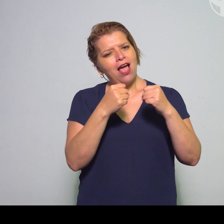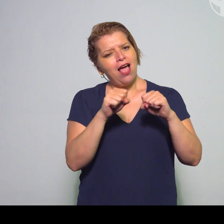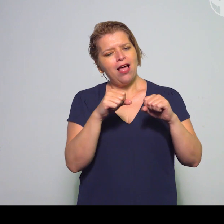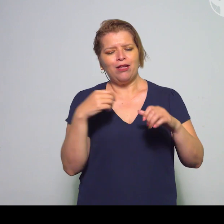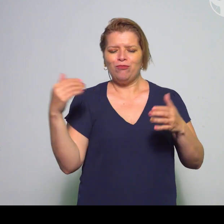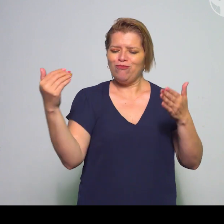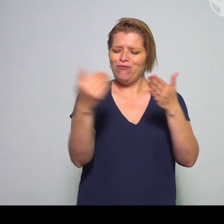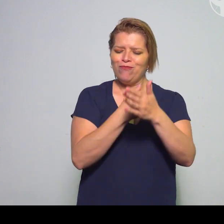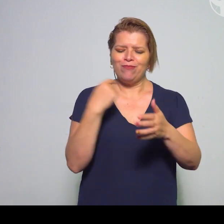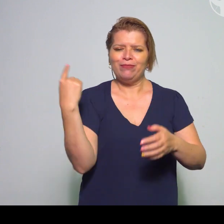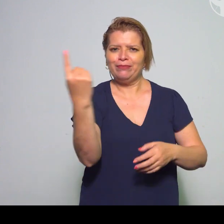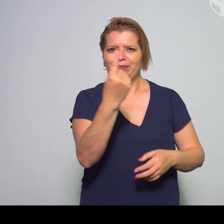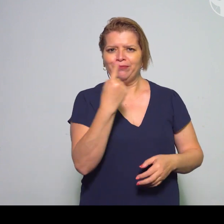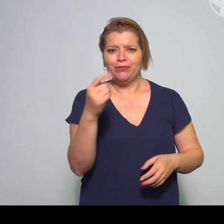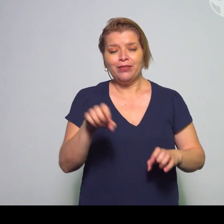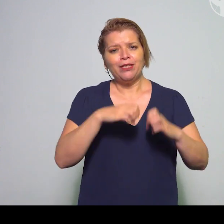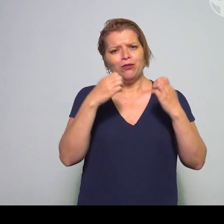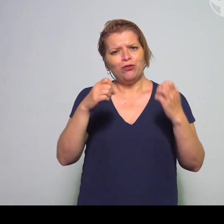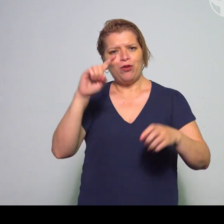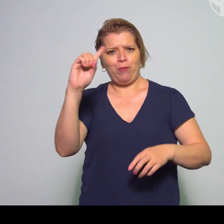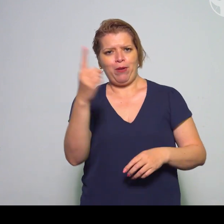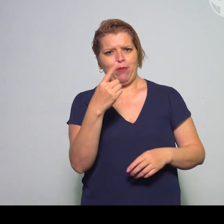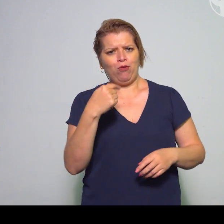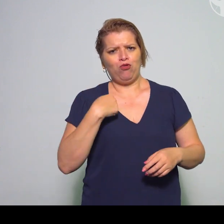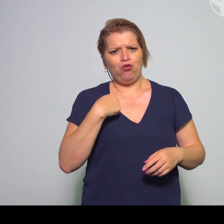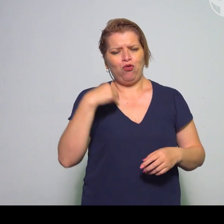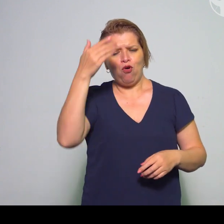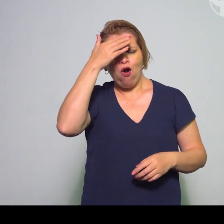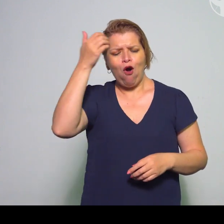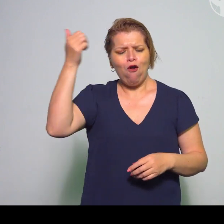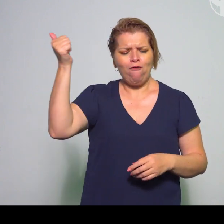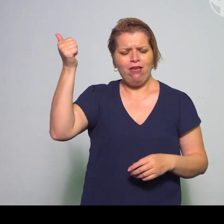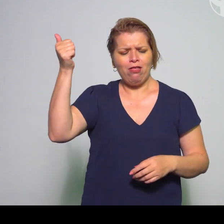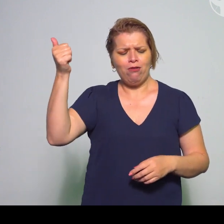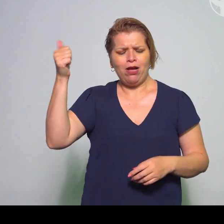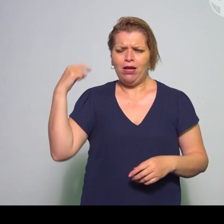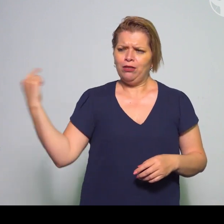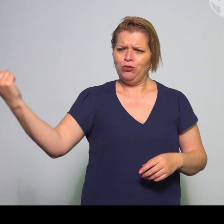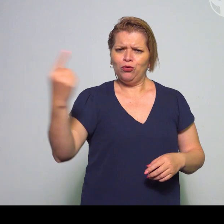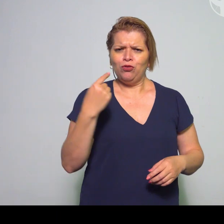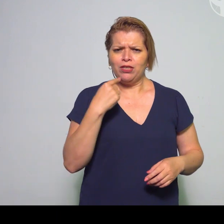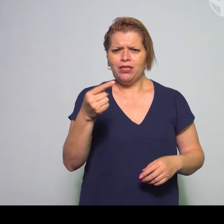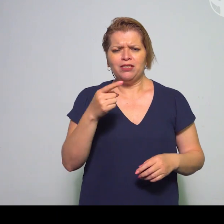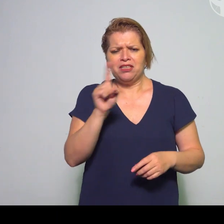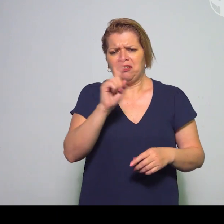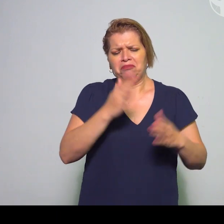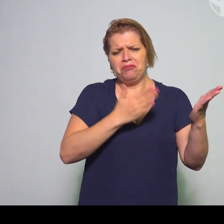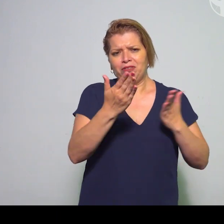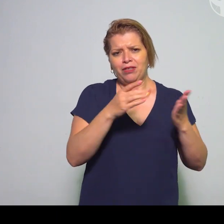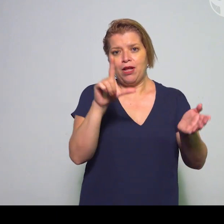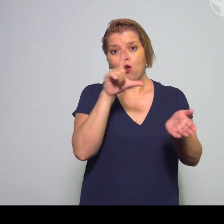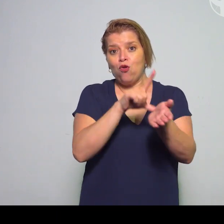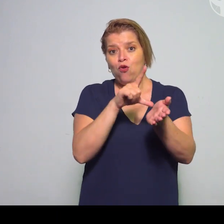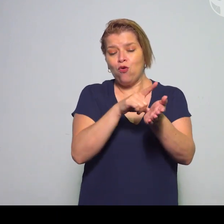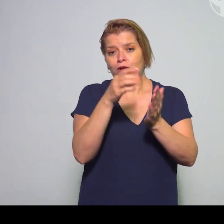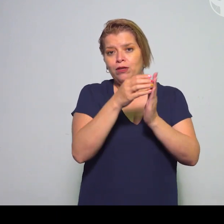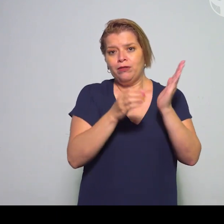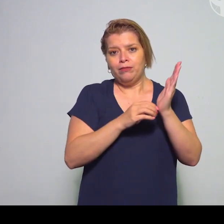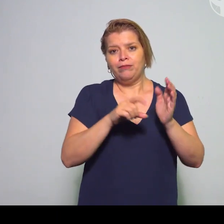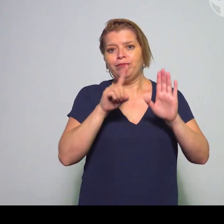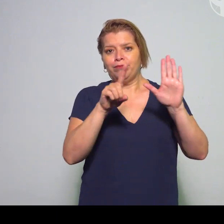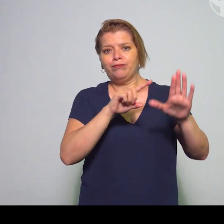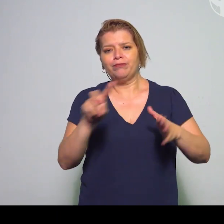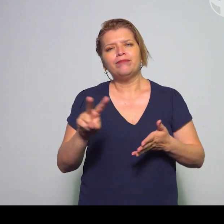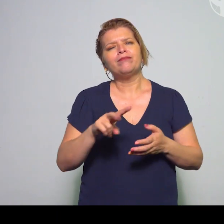roto. Número 1, renuncio a la etiqueta que dice que ya no sirve. Lucas 1, 6 y 7 nos